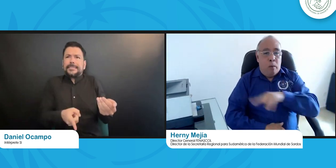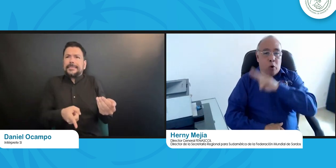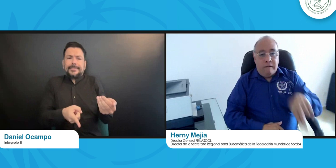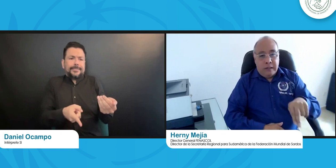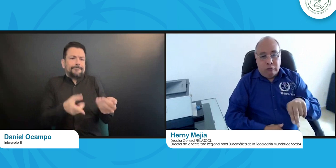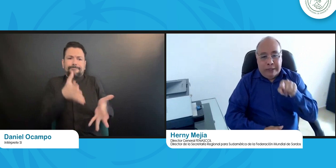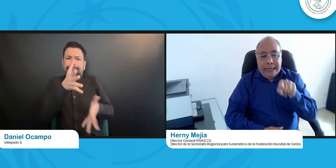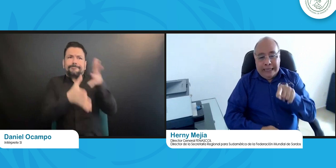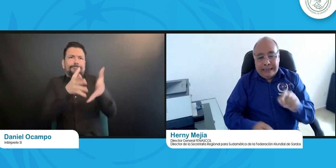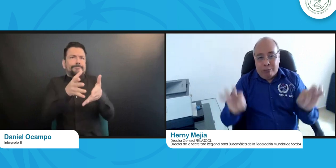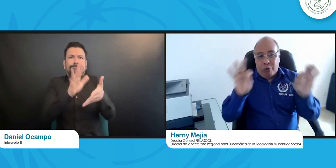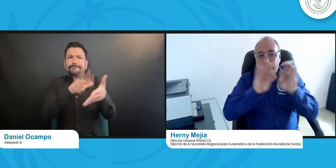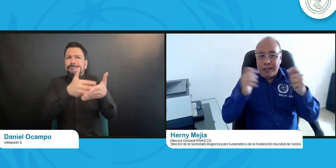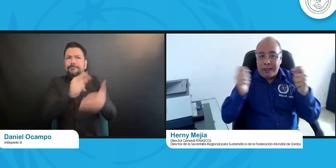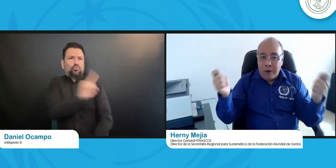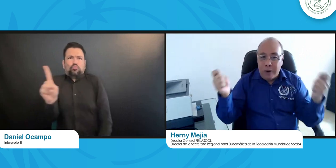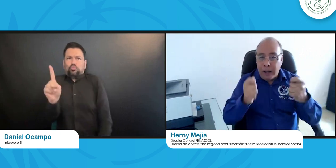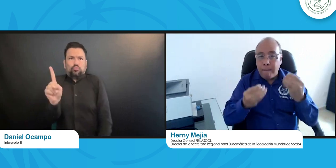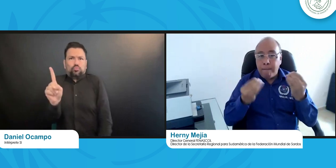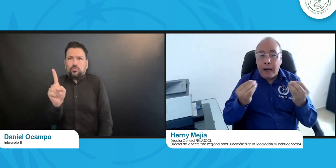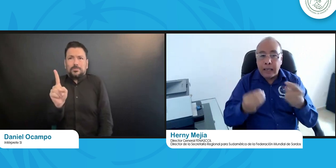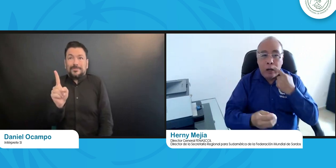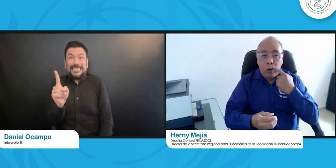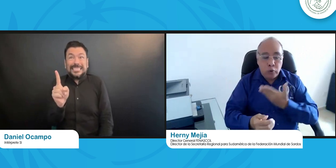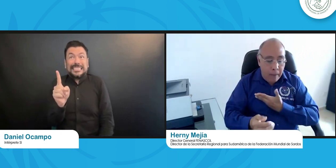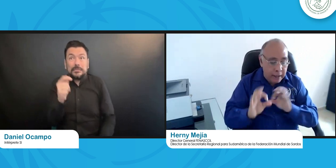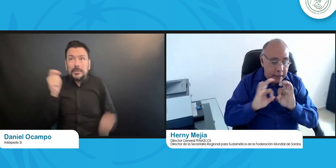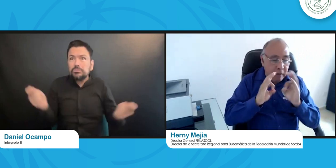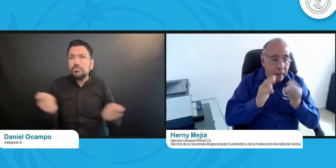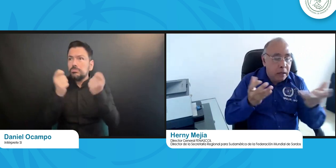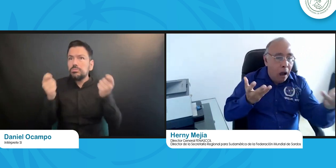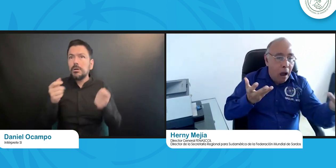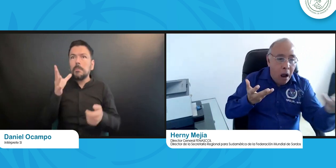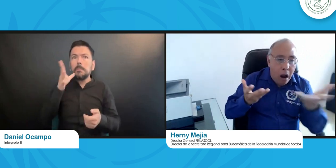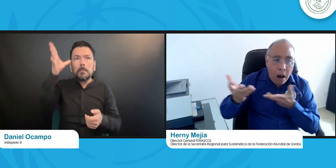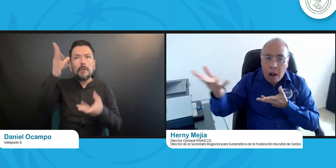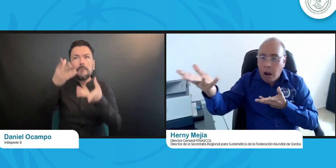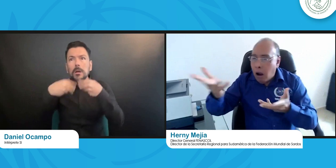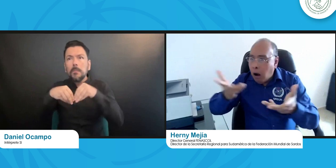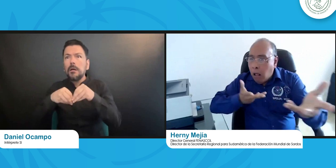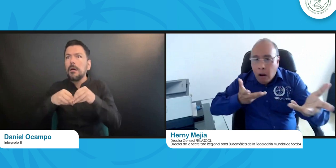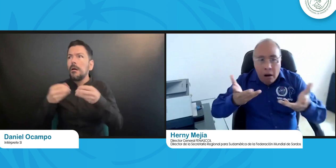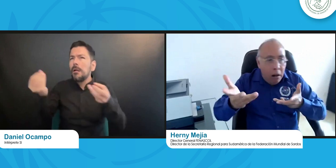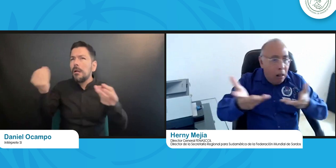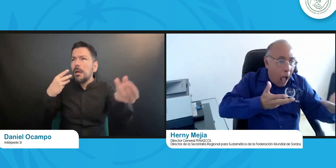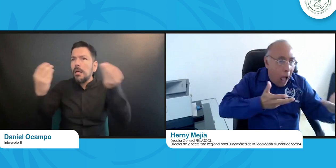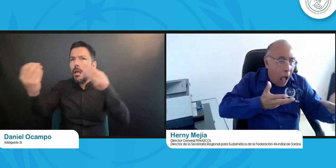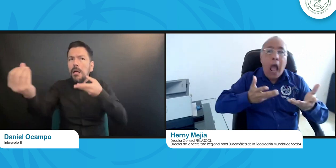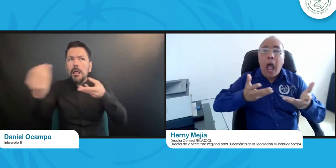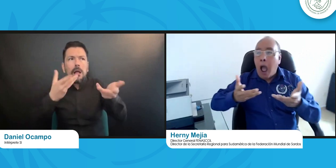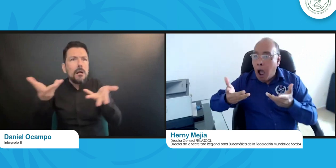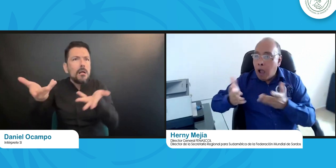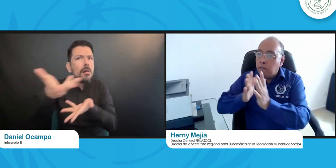prótesis auditivas. Entonces es importante realizar campañas de toma de conciencia para que los padres de familia